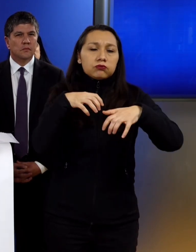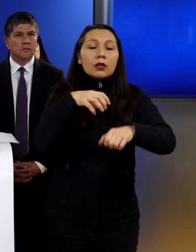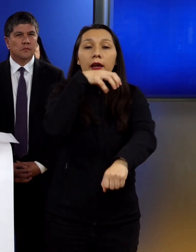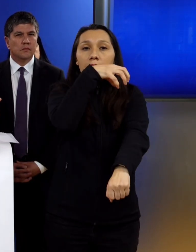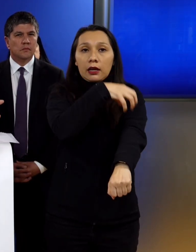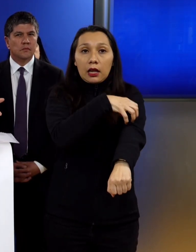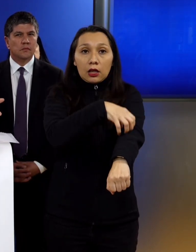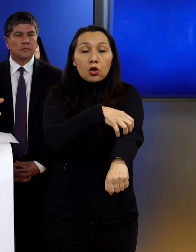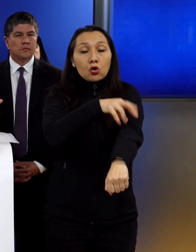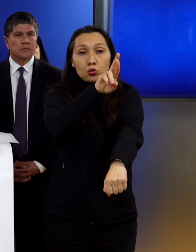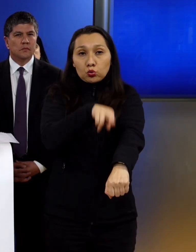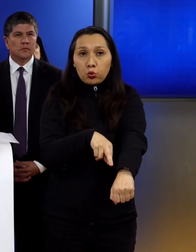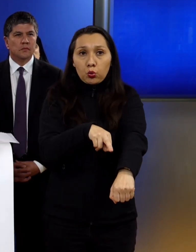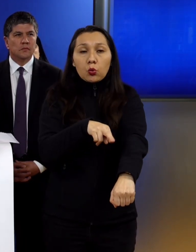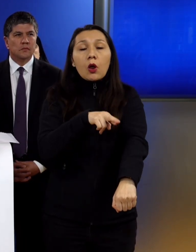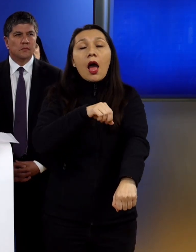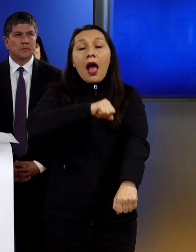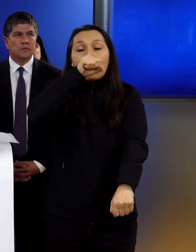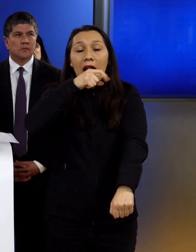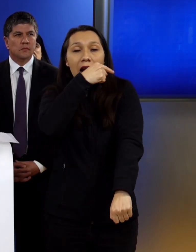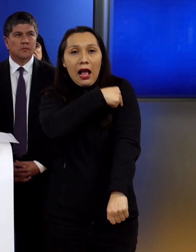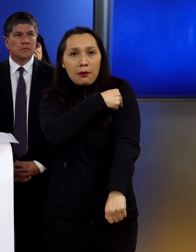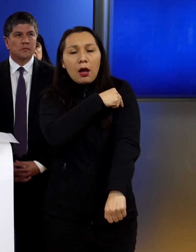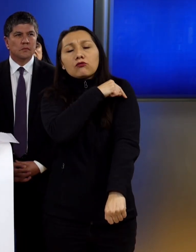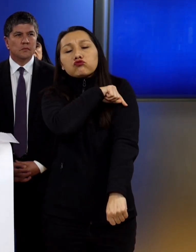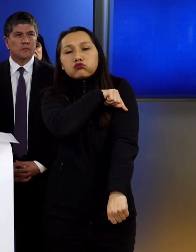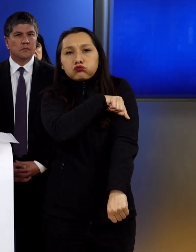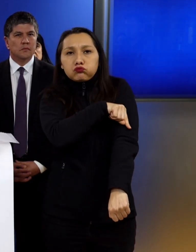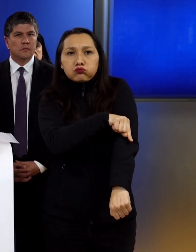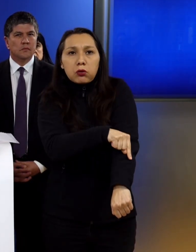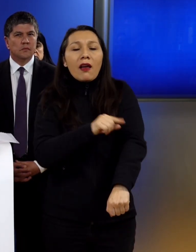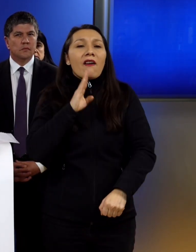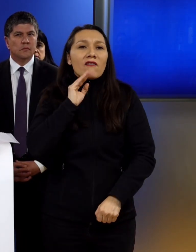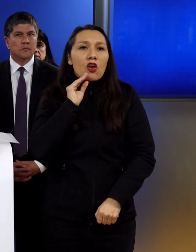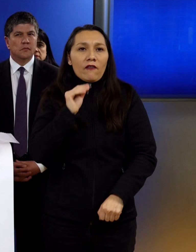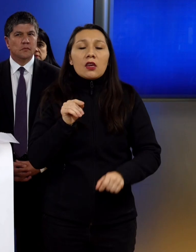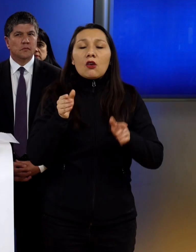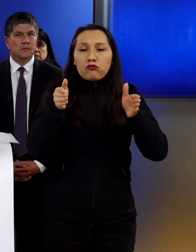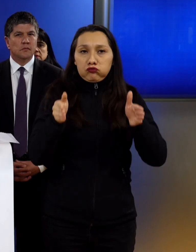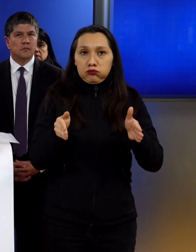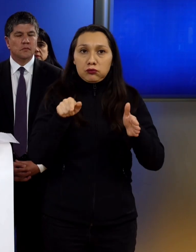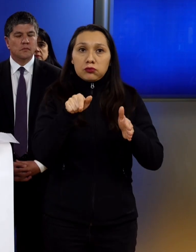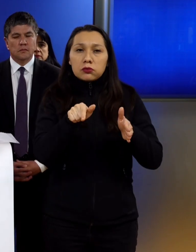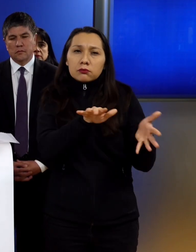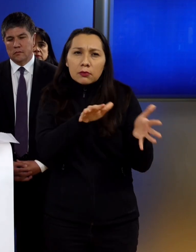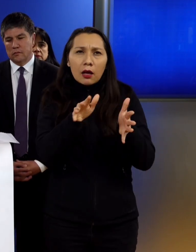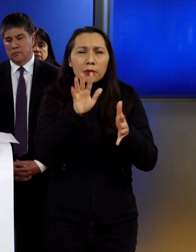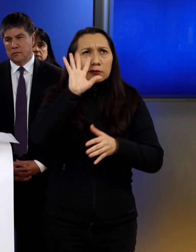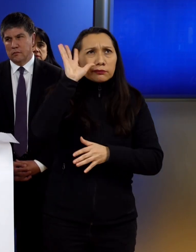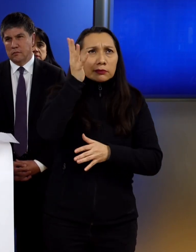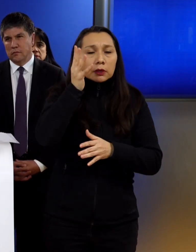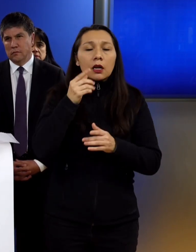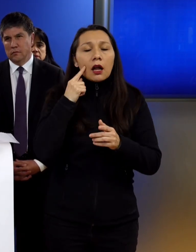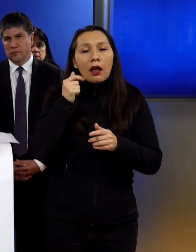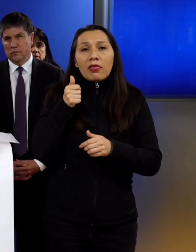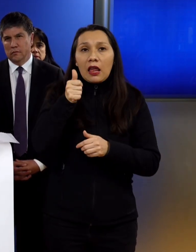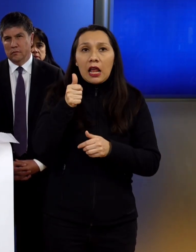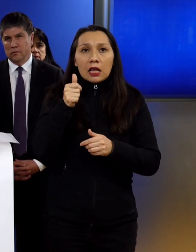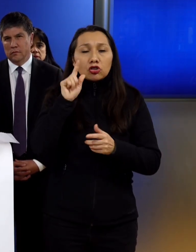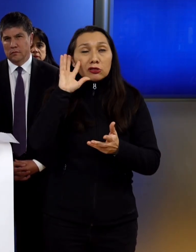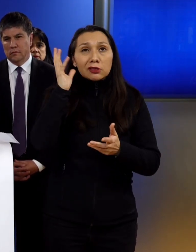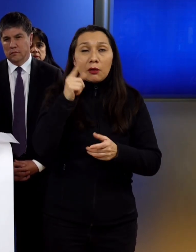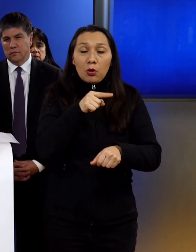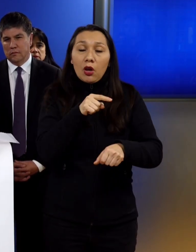las regiones, el sur de la región de Atacama y la región del Biobío, según el pronóstico de la Dirección Meteorológica de